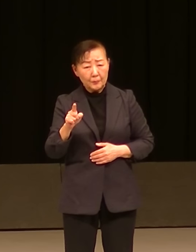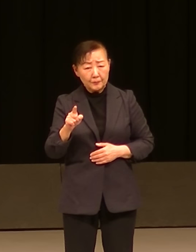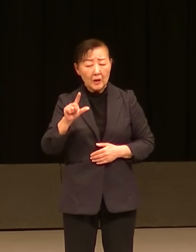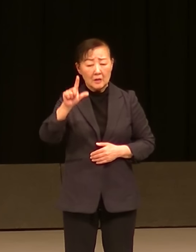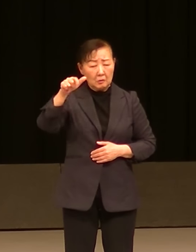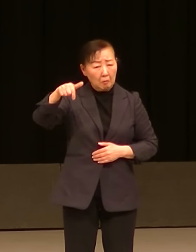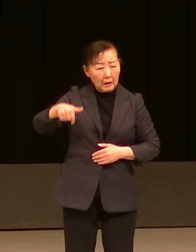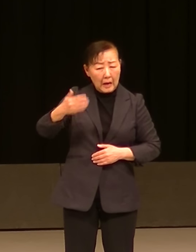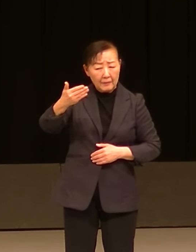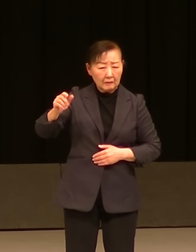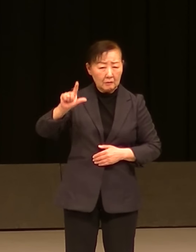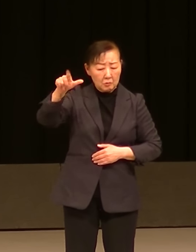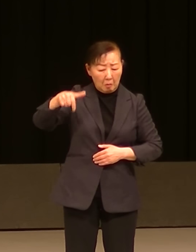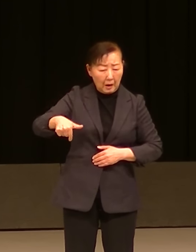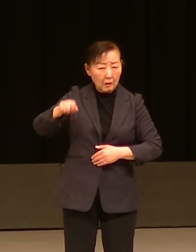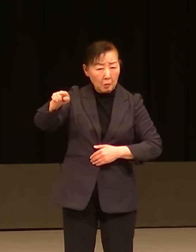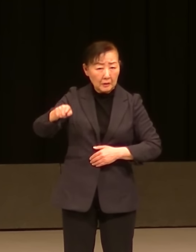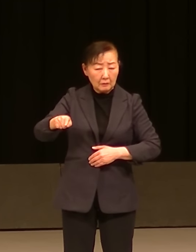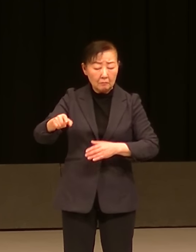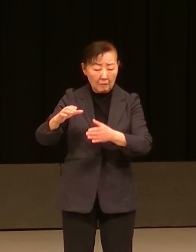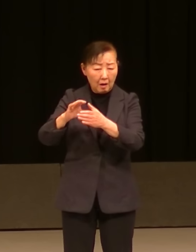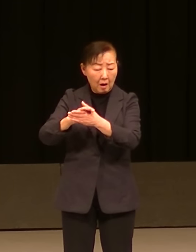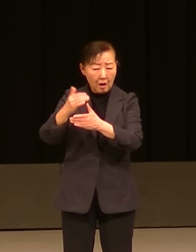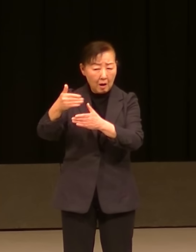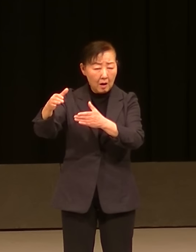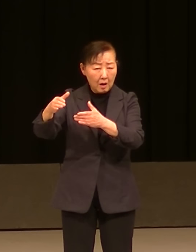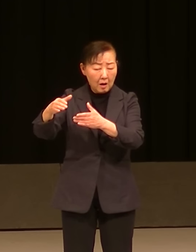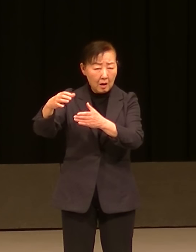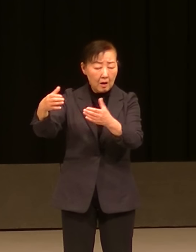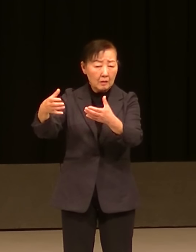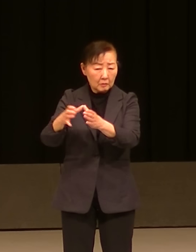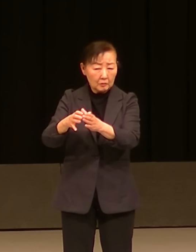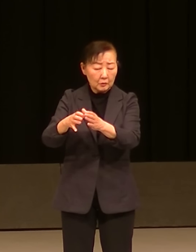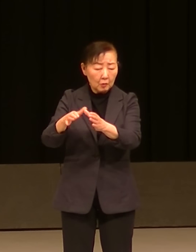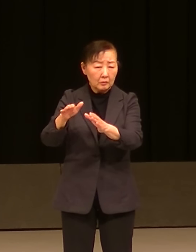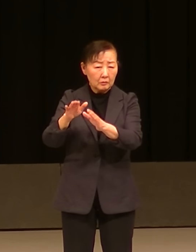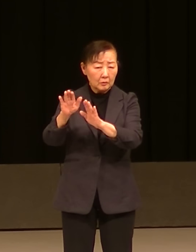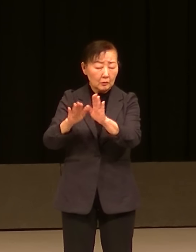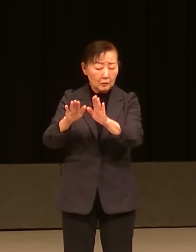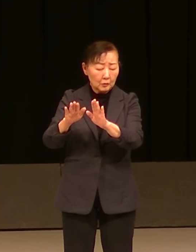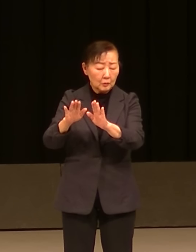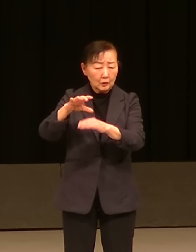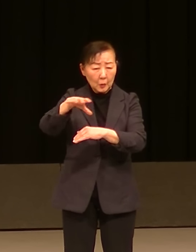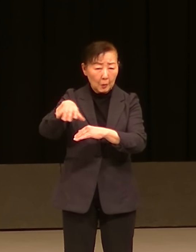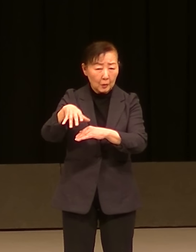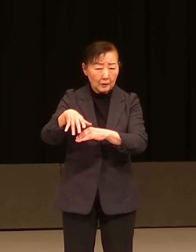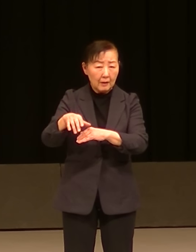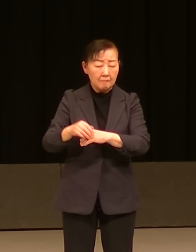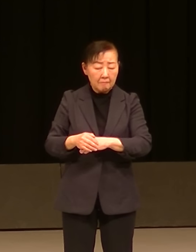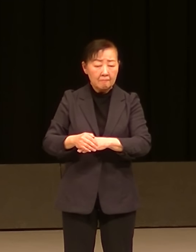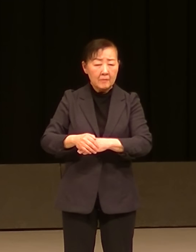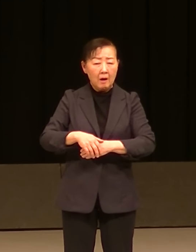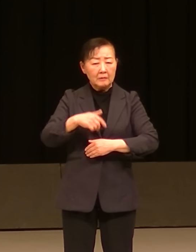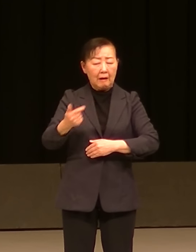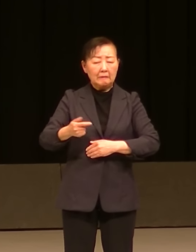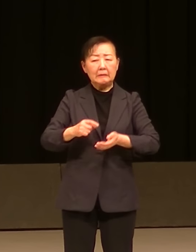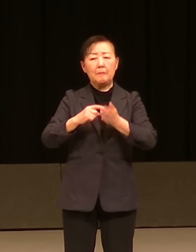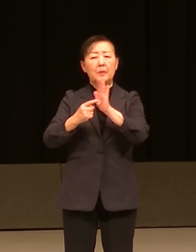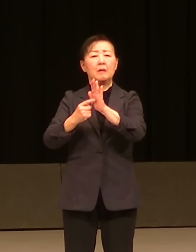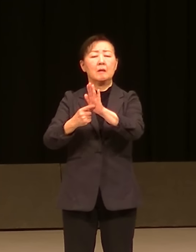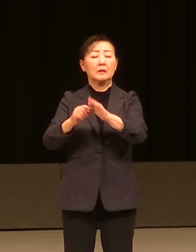委員会というこの、まあ舞台で 大々的に言っているん